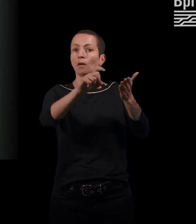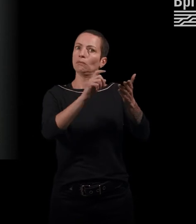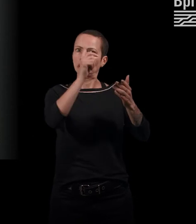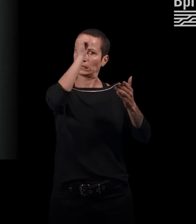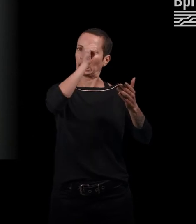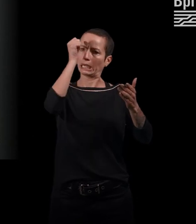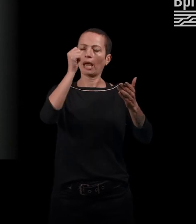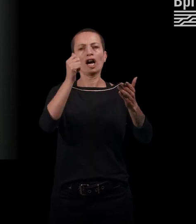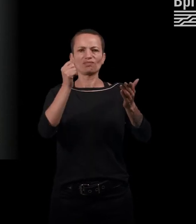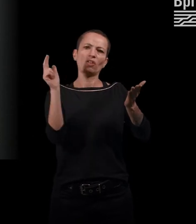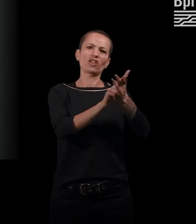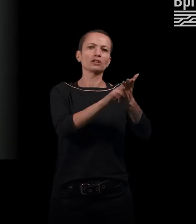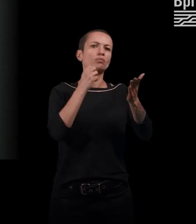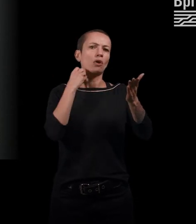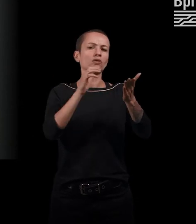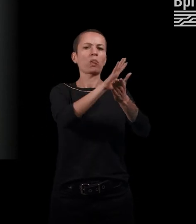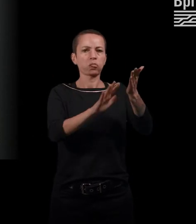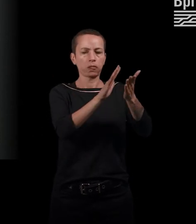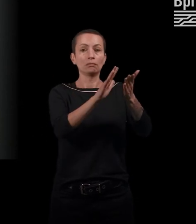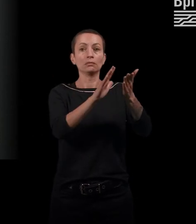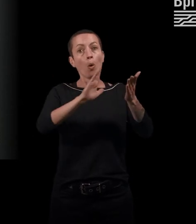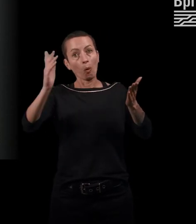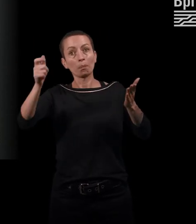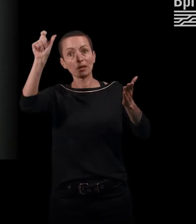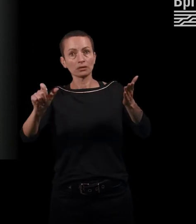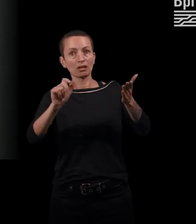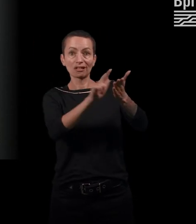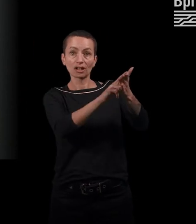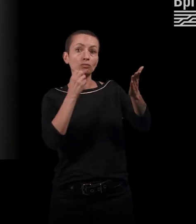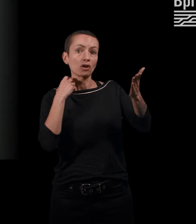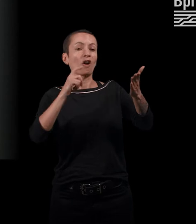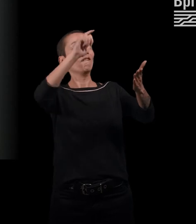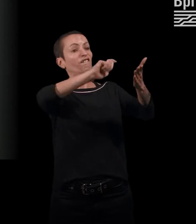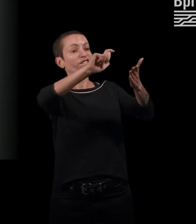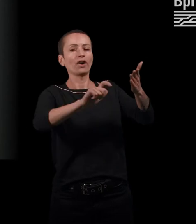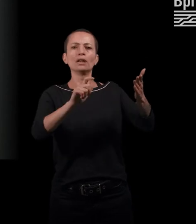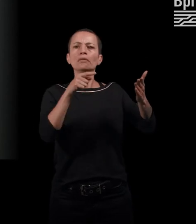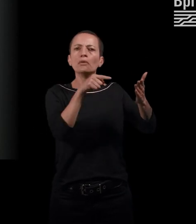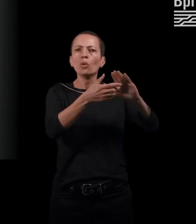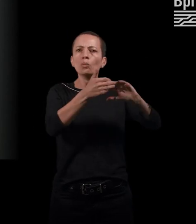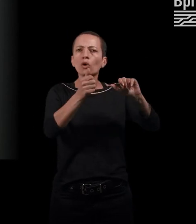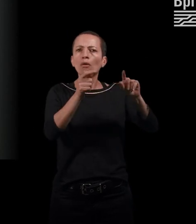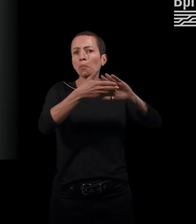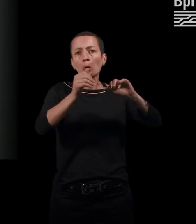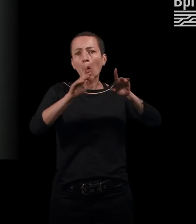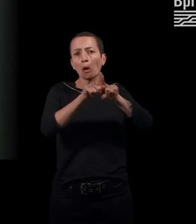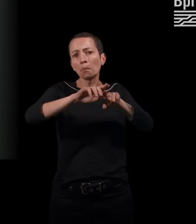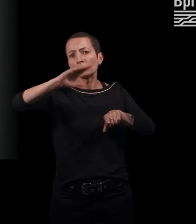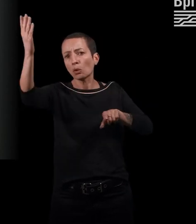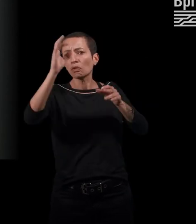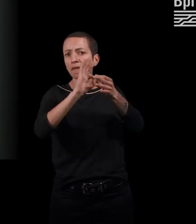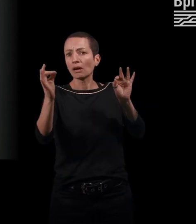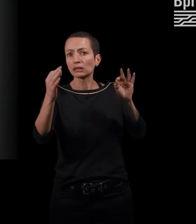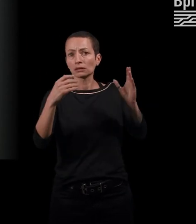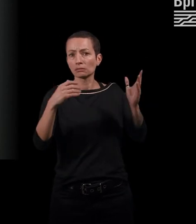qu'ils considèrent sacré. Puis, quelqu'un a tagué sur la tache blanche, ce mur est un mur comme les autres. Donc, on peut